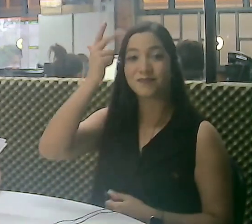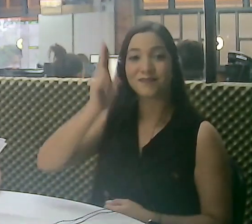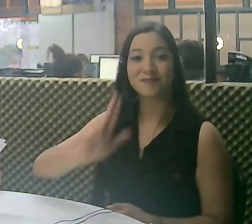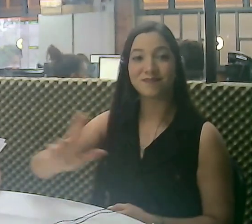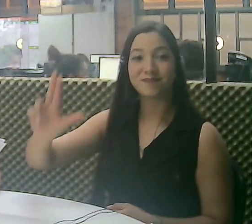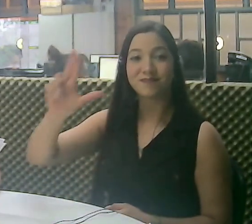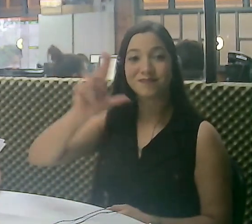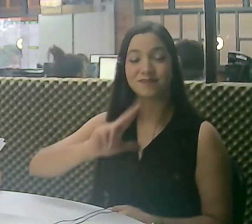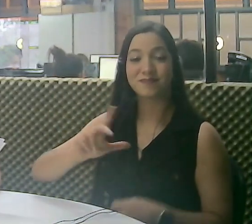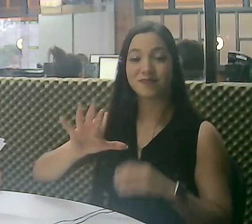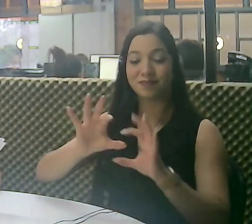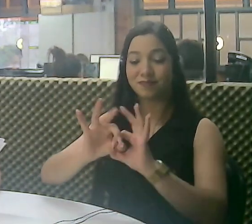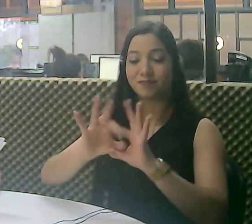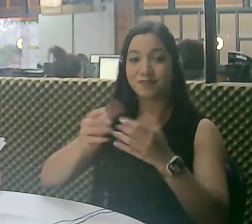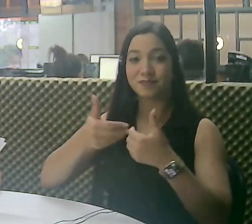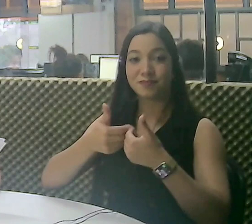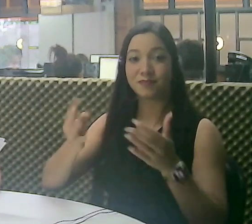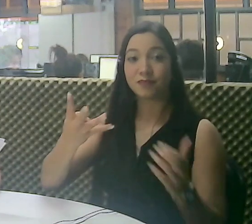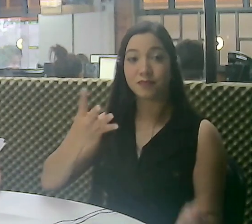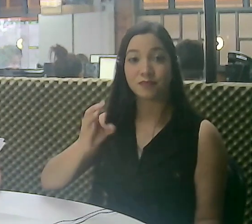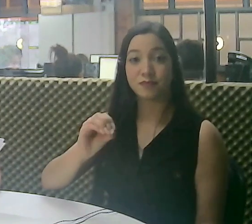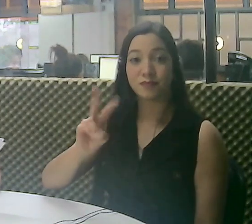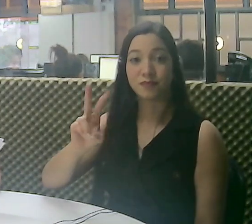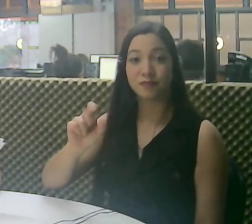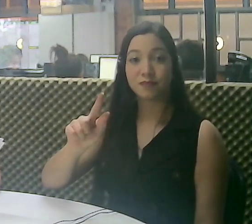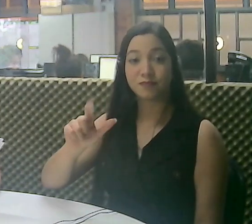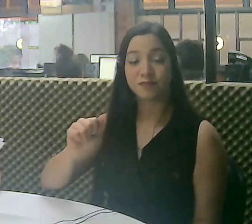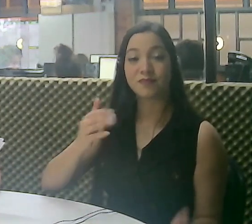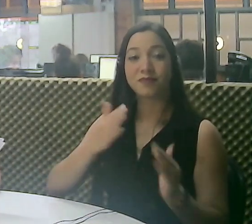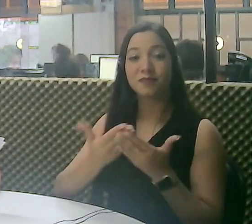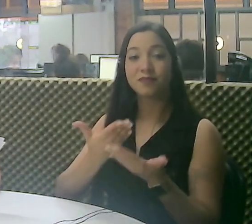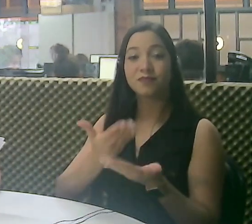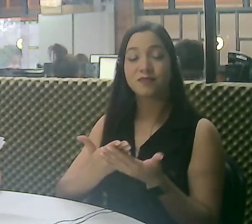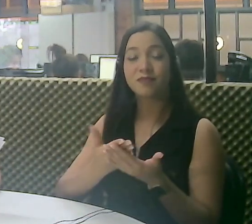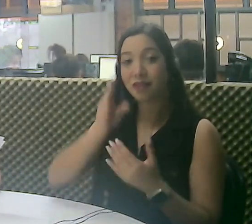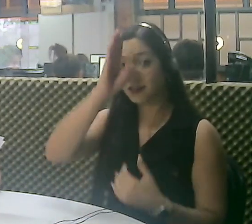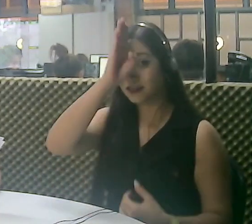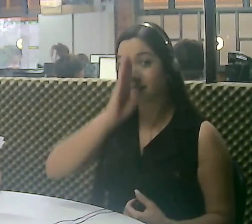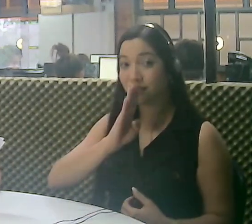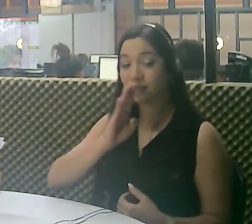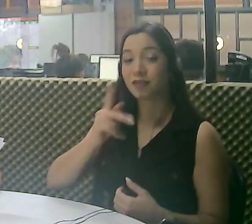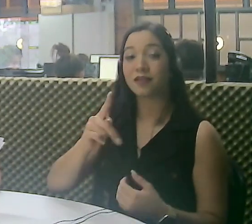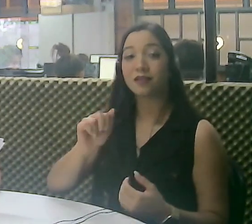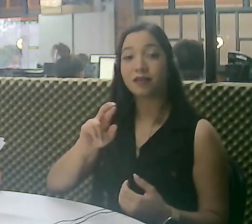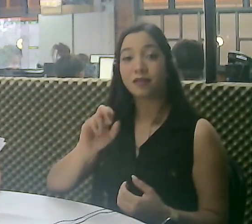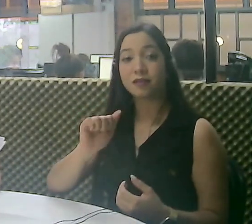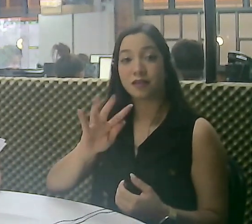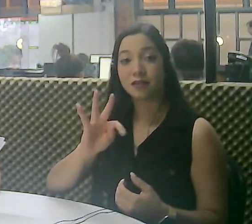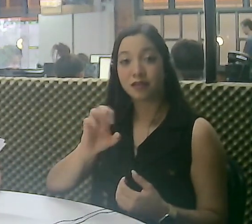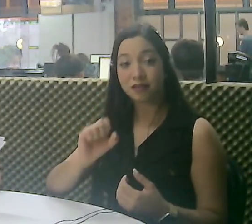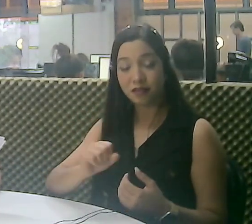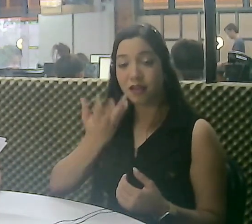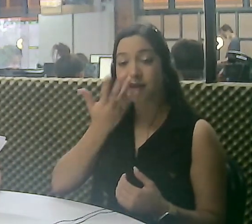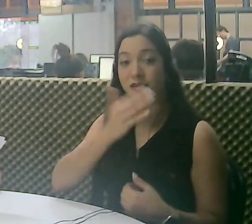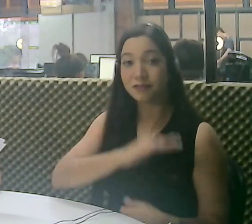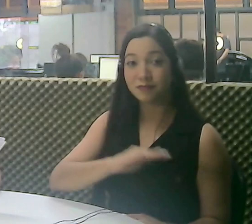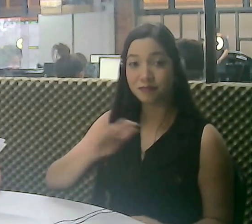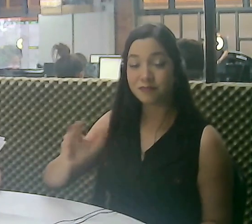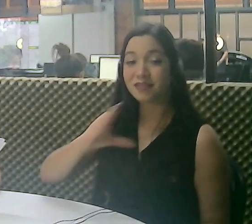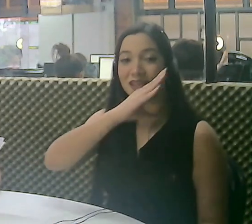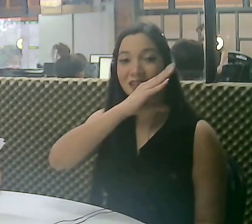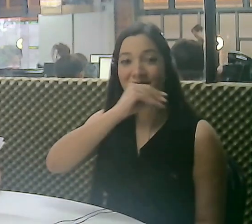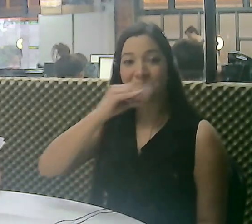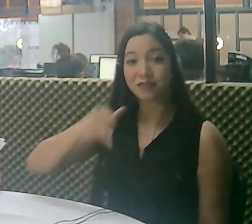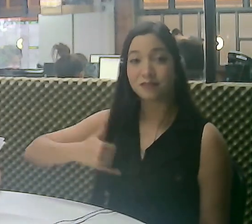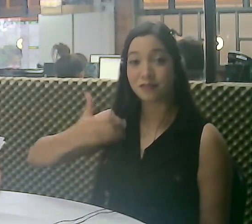Uberlândia estão com vagas disponíveis. São 40 vagas para aulas gratuitas de karatê oferecidas para crianças e